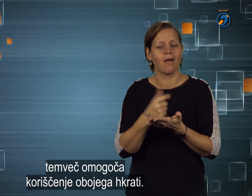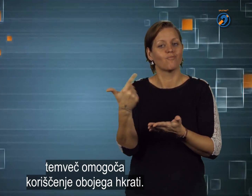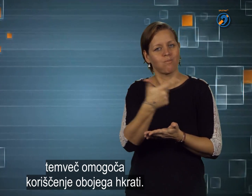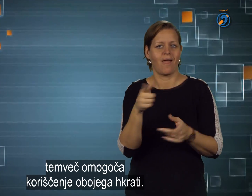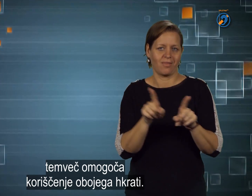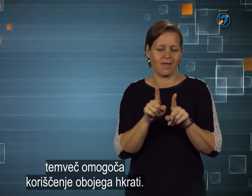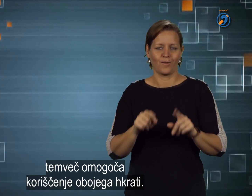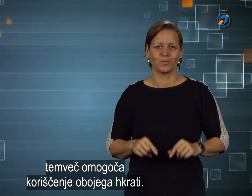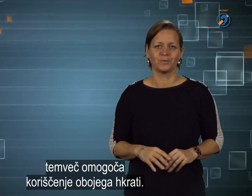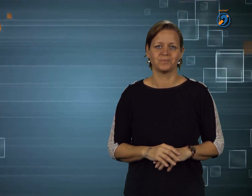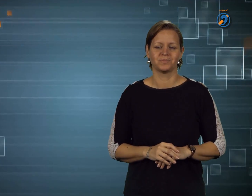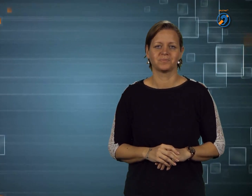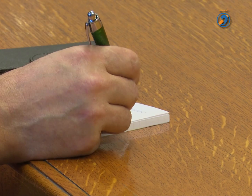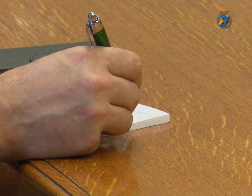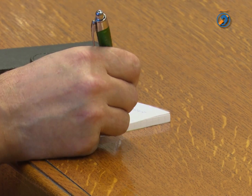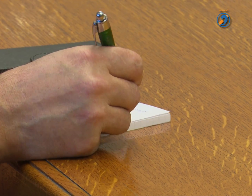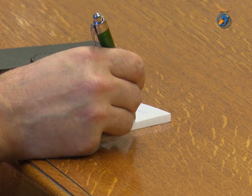koriščenje obojega hkrati.